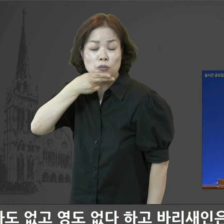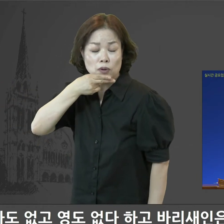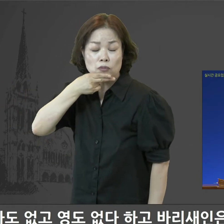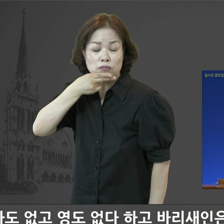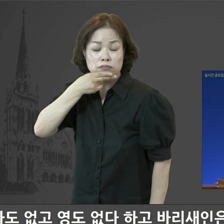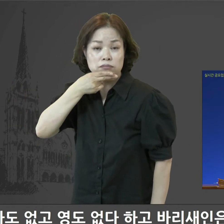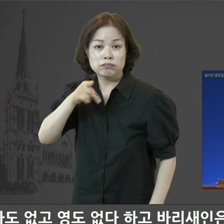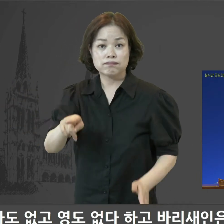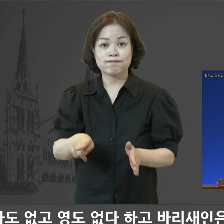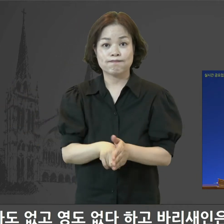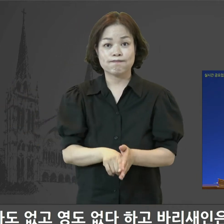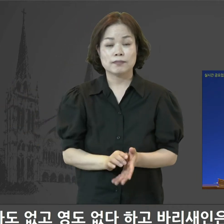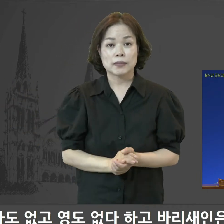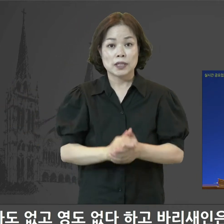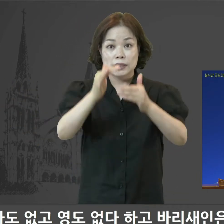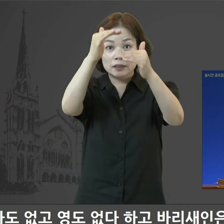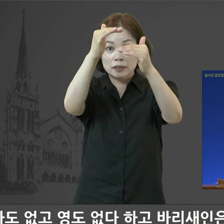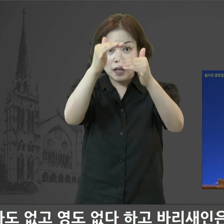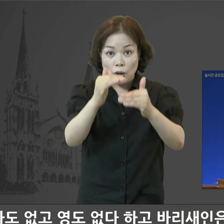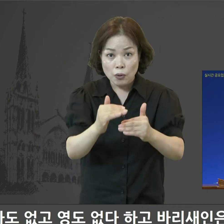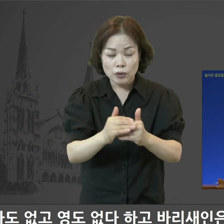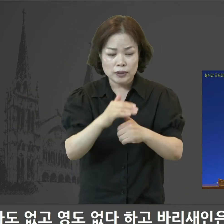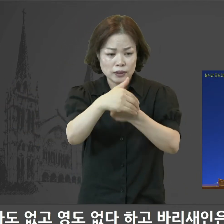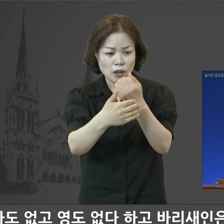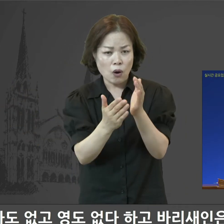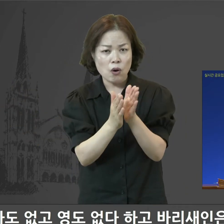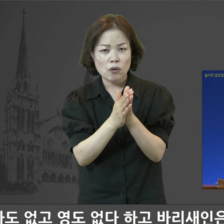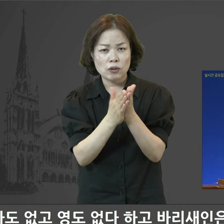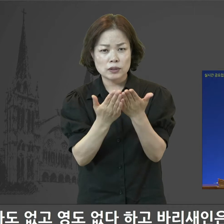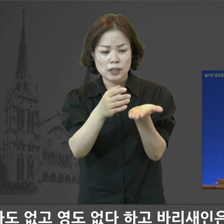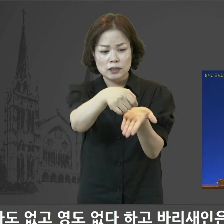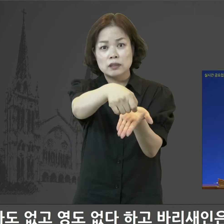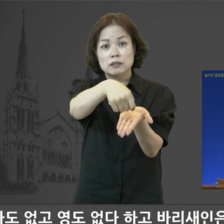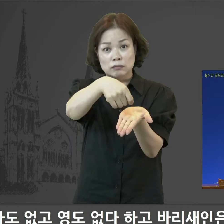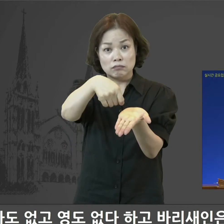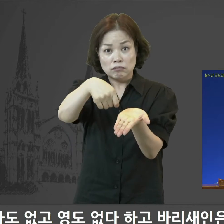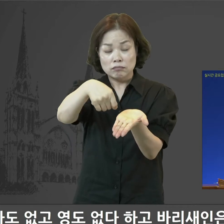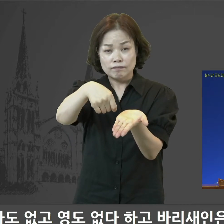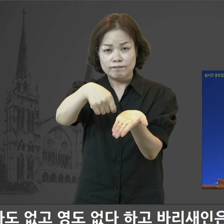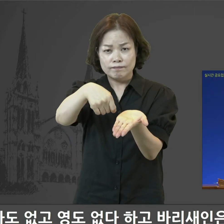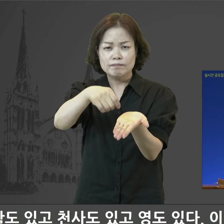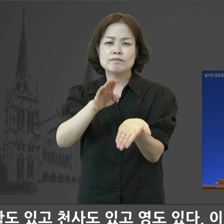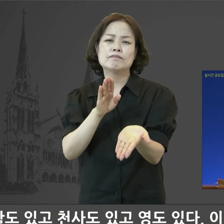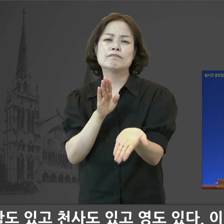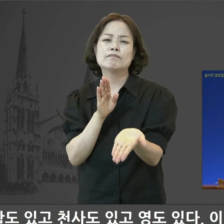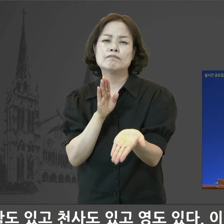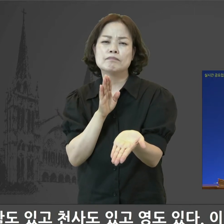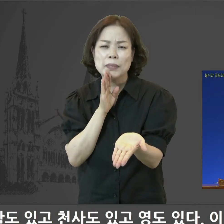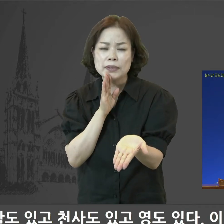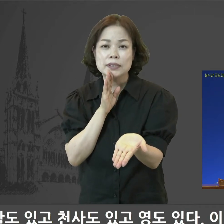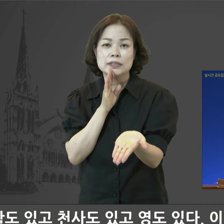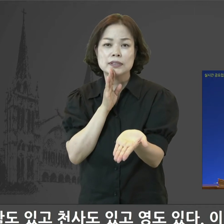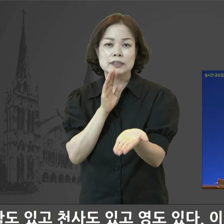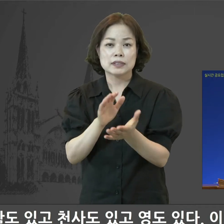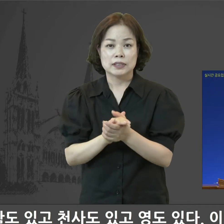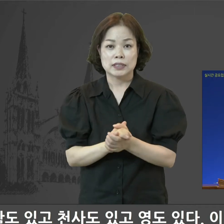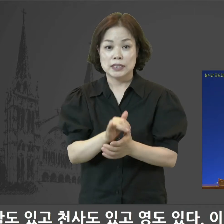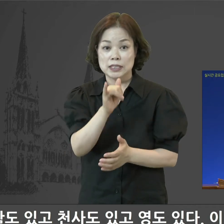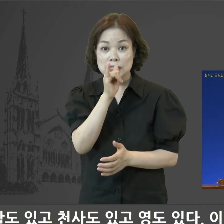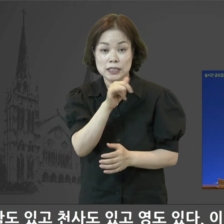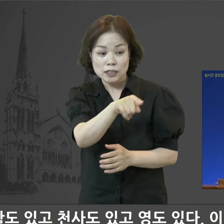거죠. 이 내용은 성경에 이렇게 딱 기록이 되어 있으니까 틀림없이 맞는 이야기입니다.